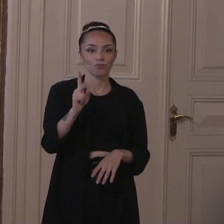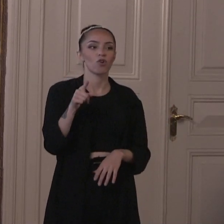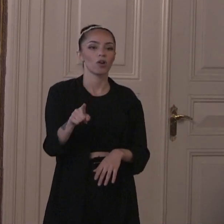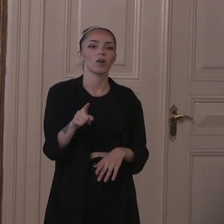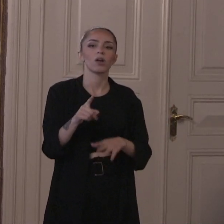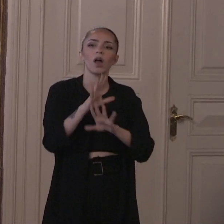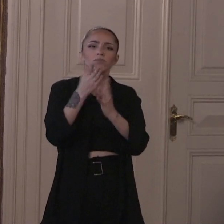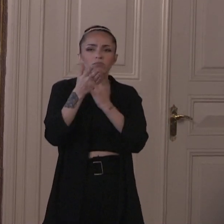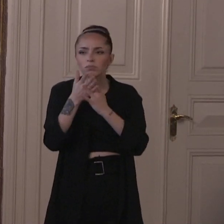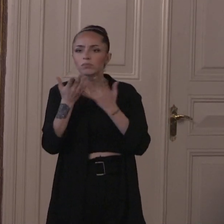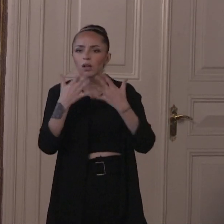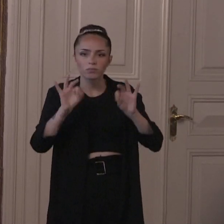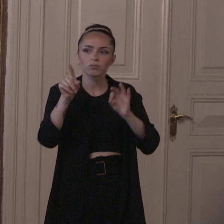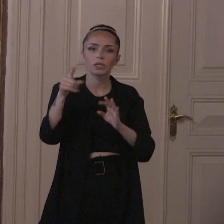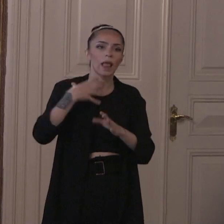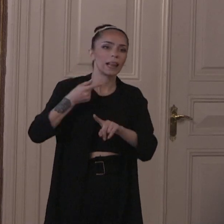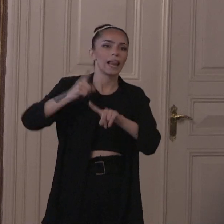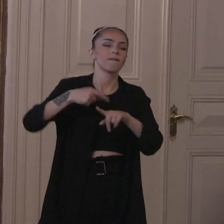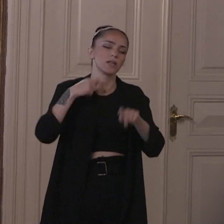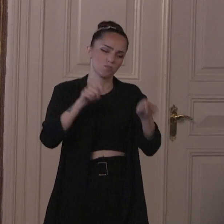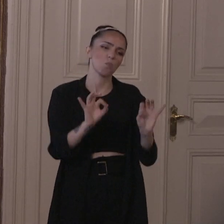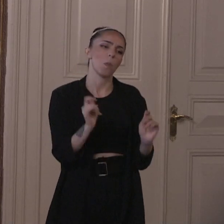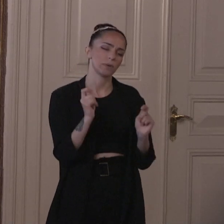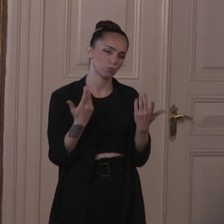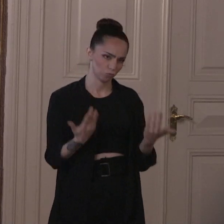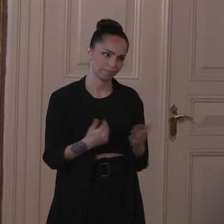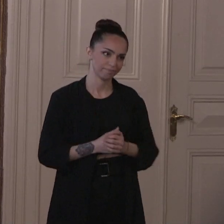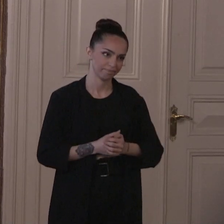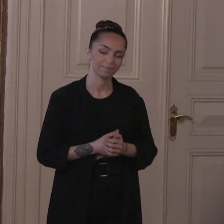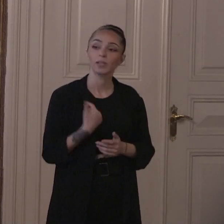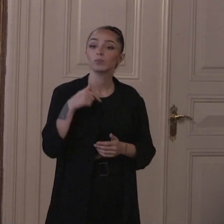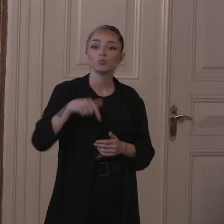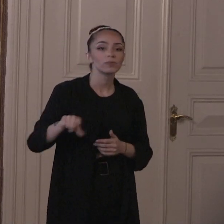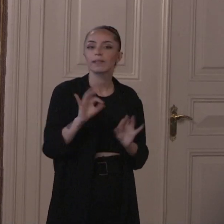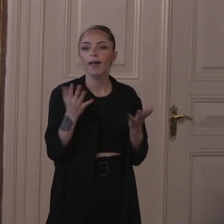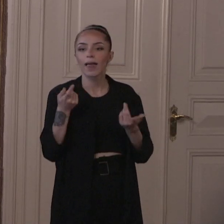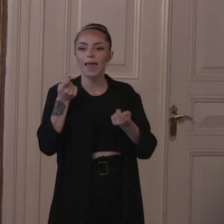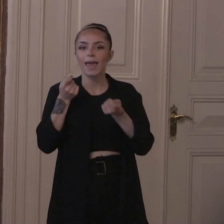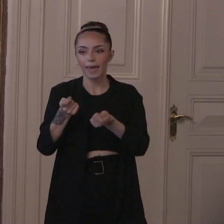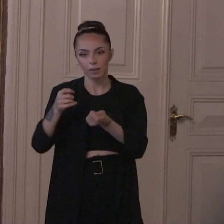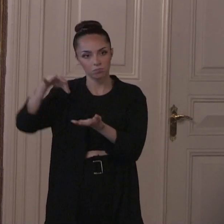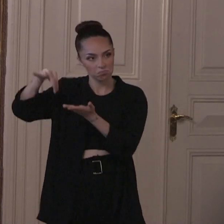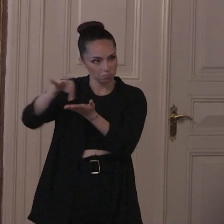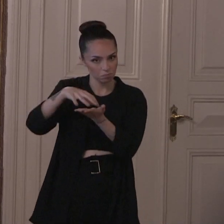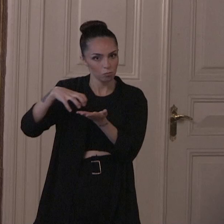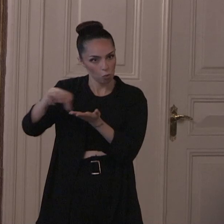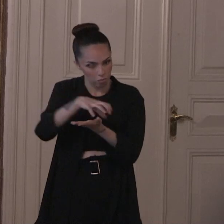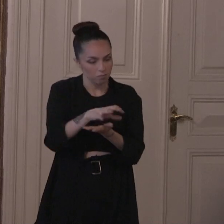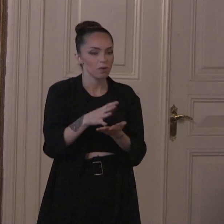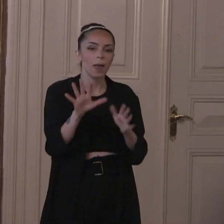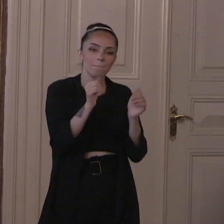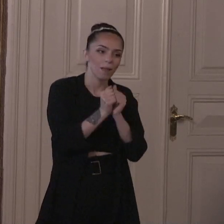yararlanabileceği unsurları eklemek durumundayız. Burada hem eğitim noktaları hem de birlikte sosyal